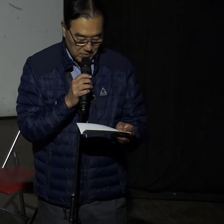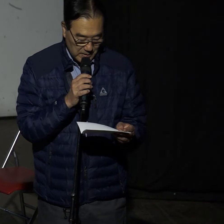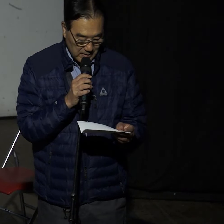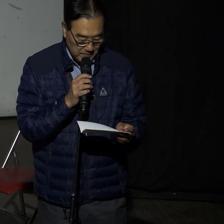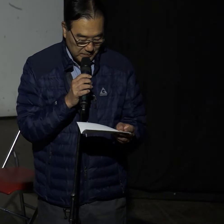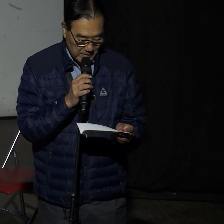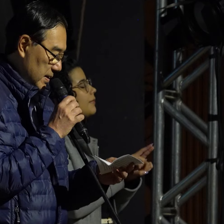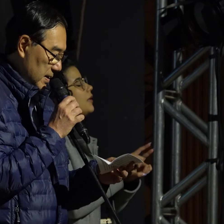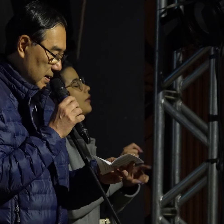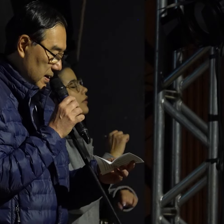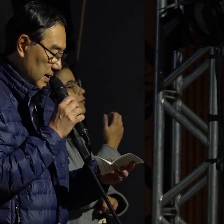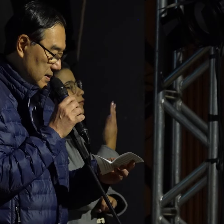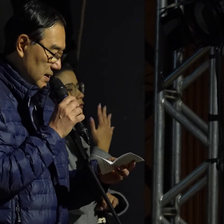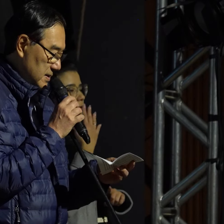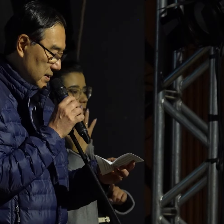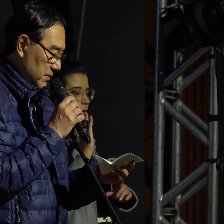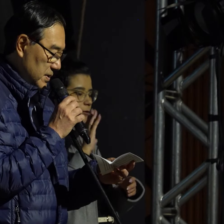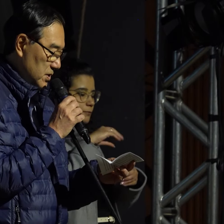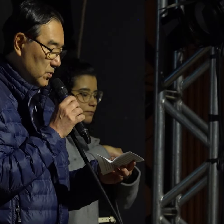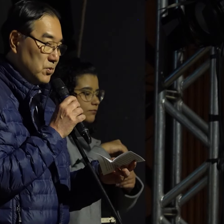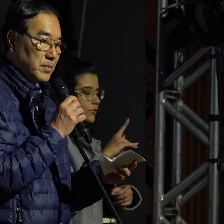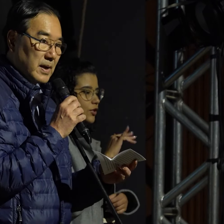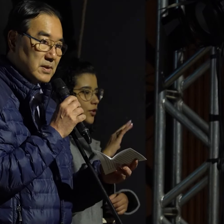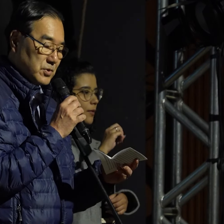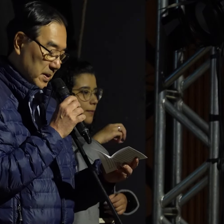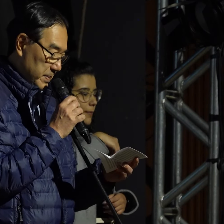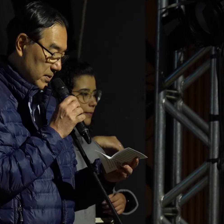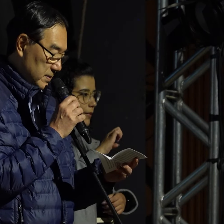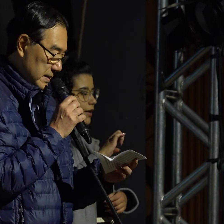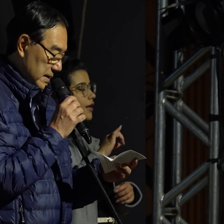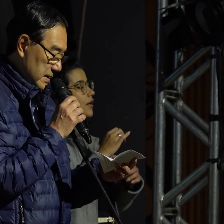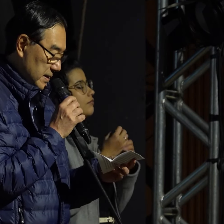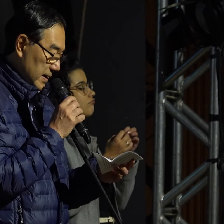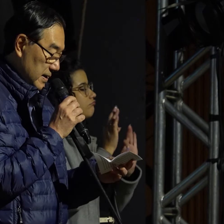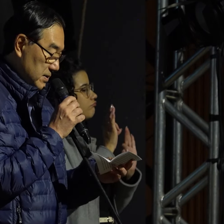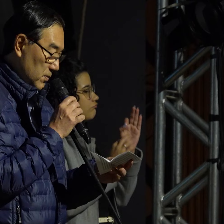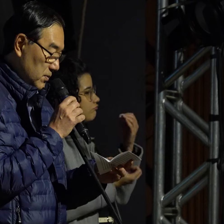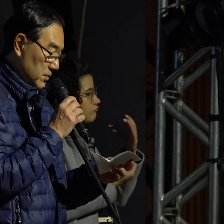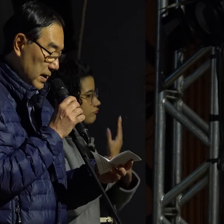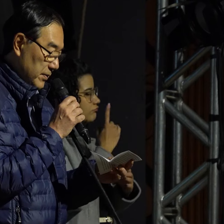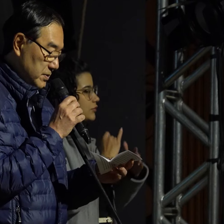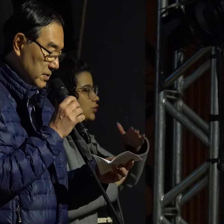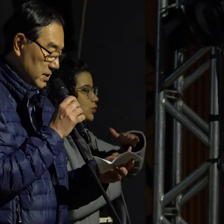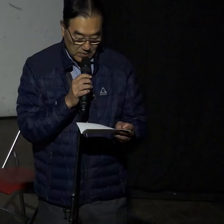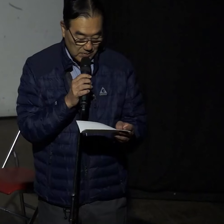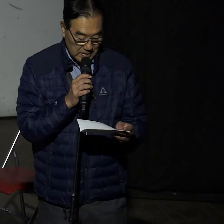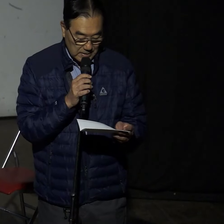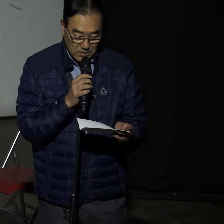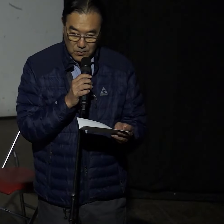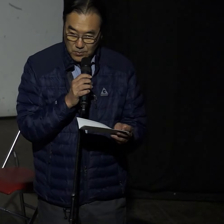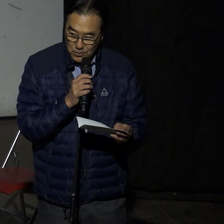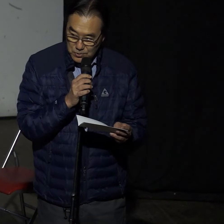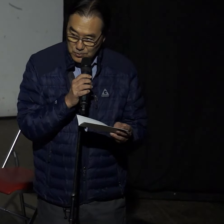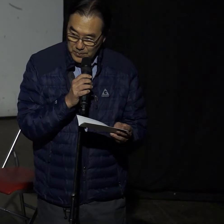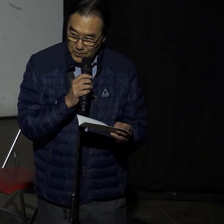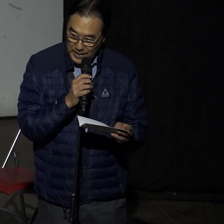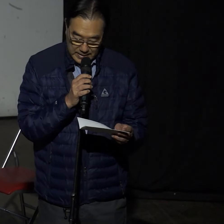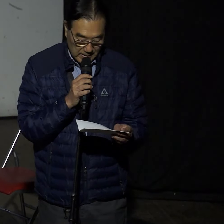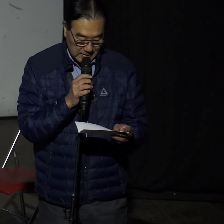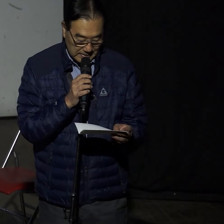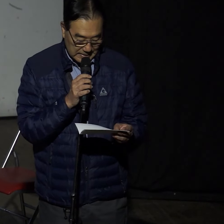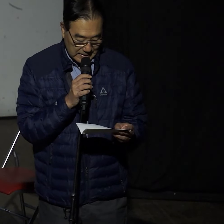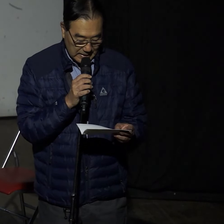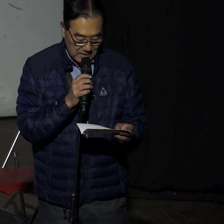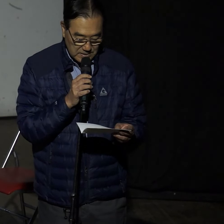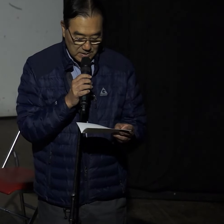Floresta, Ikkyomei. Realização, Instituto Brasil-Japão de Integração Cultural e Social, com o uso do